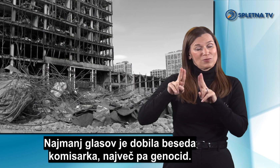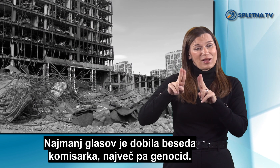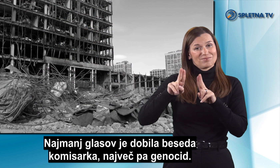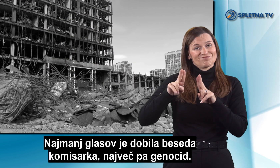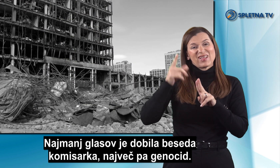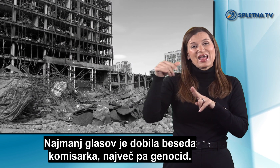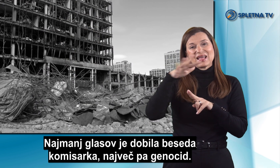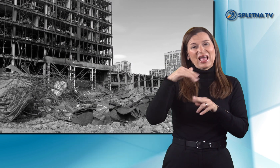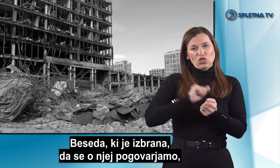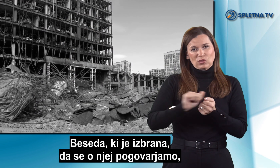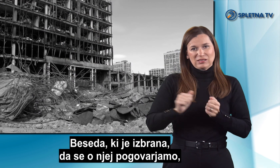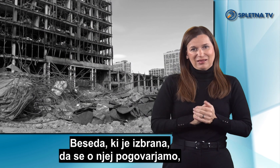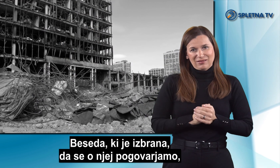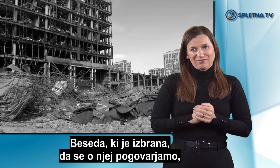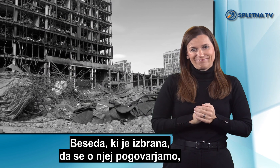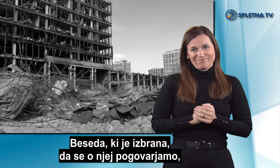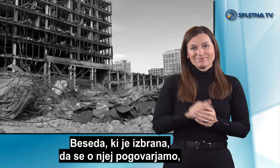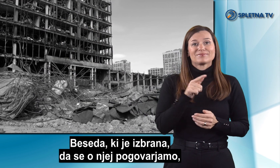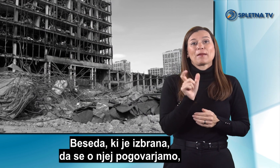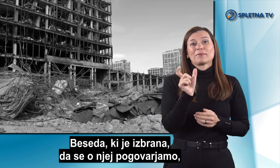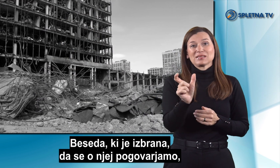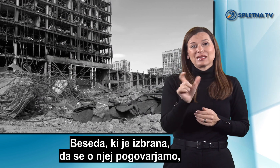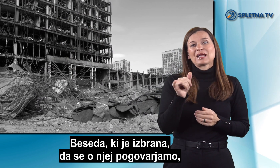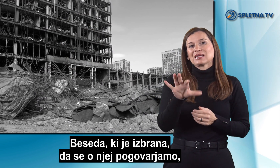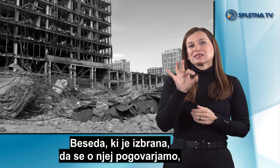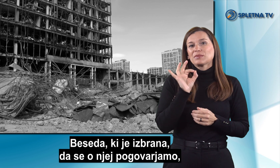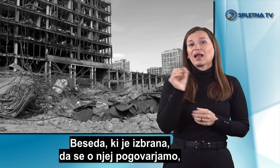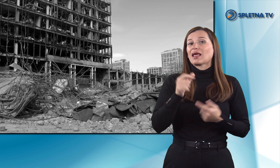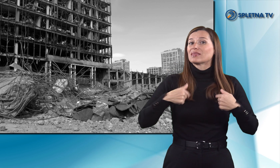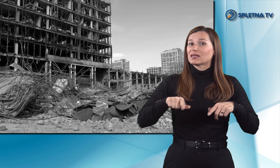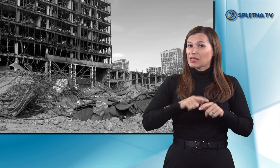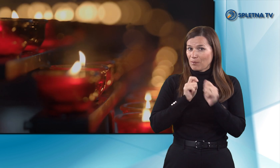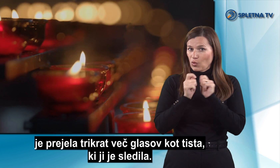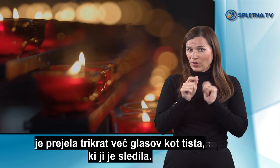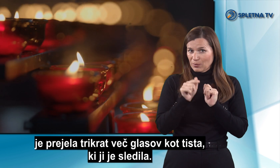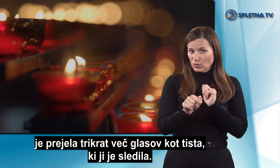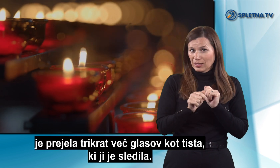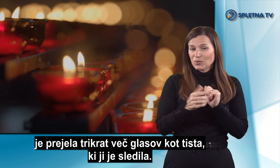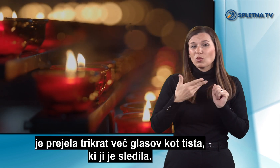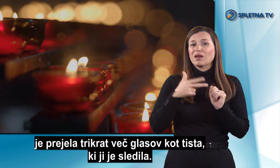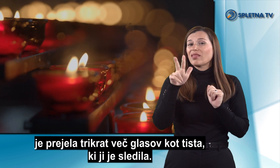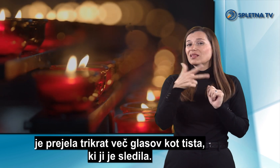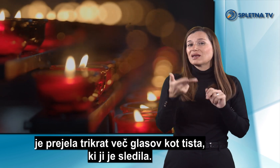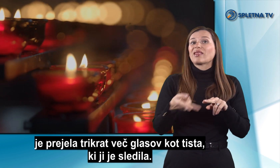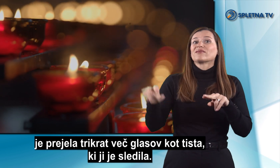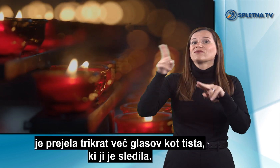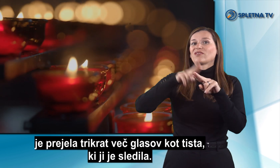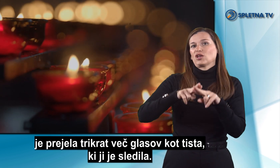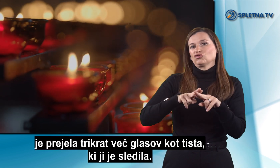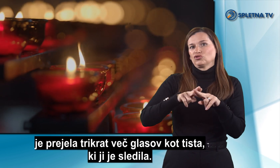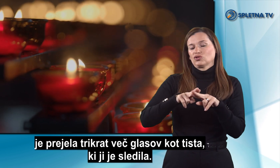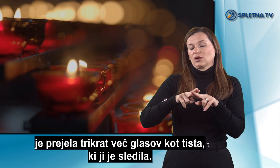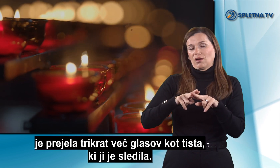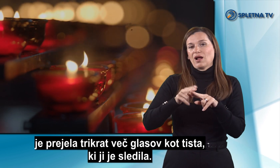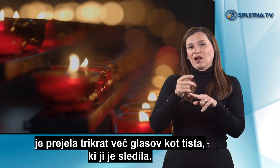genocid. To je beseda, ki je izbrana, da se o njej pogovarjamo. prejela 3-krat več glasov kot tista,